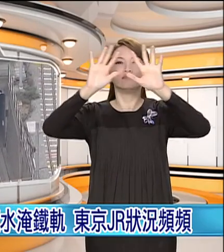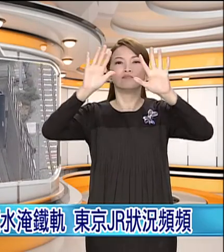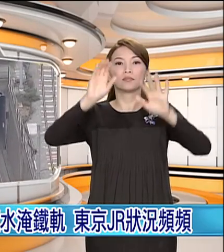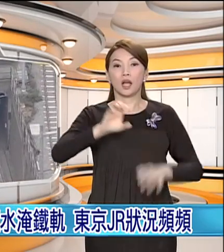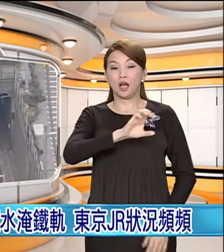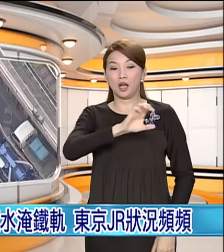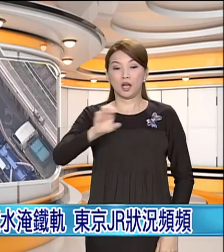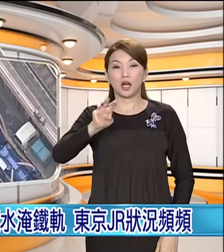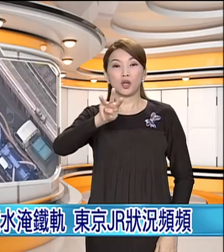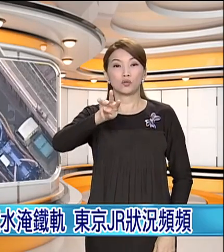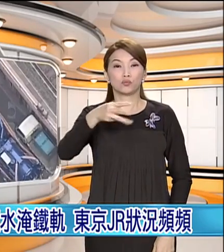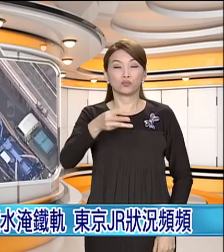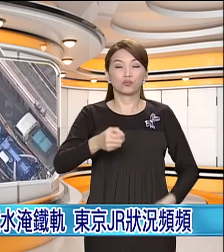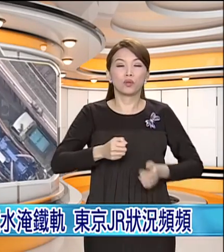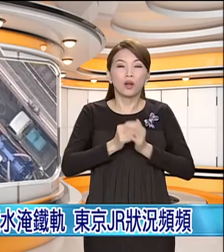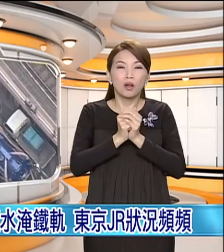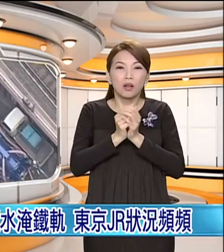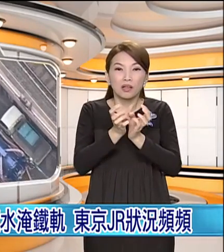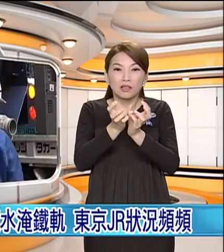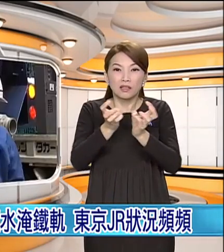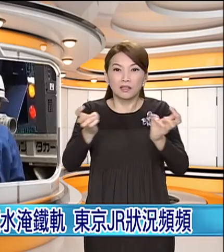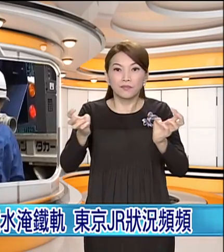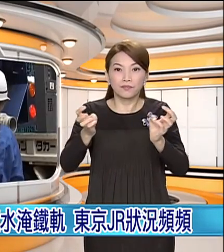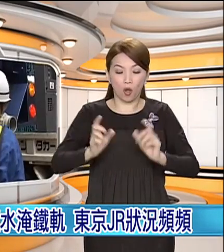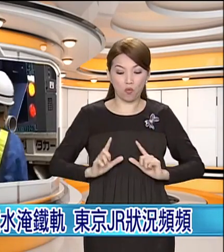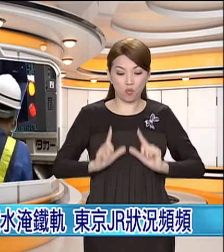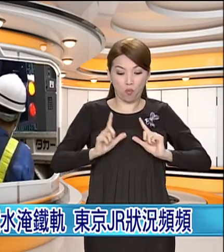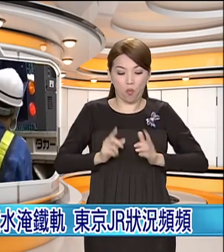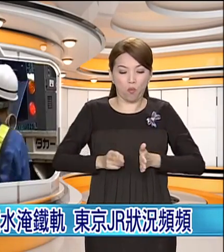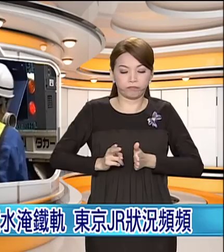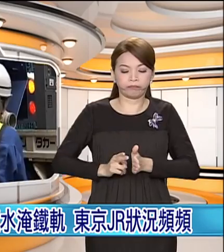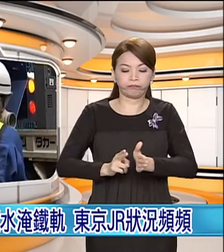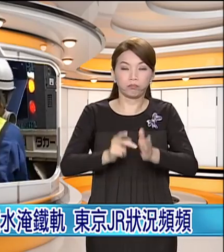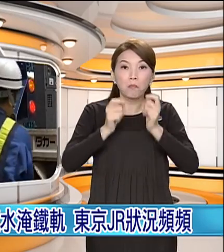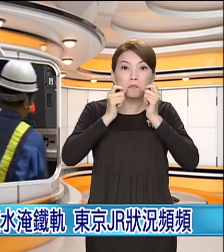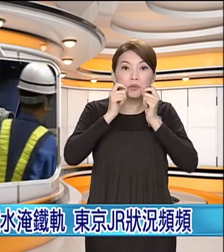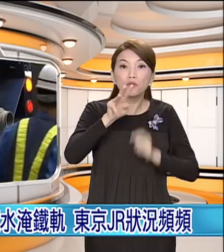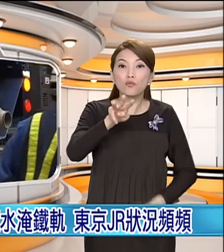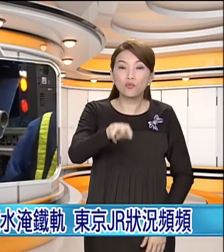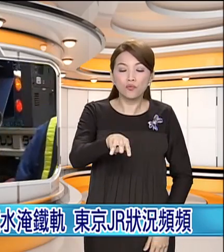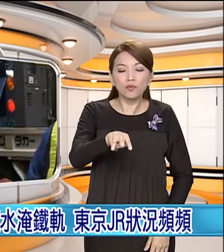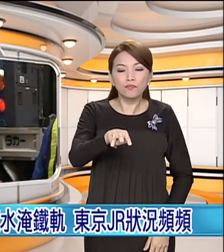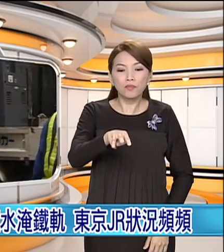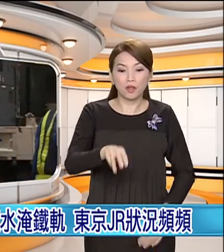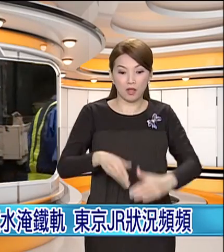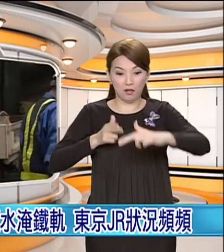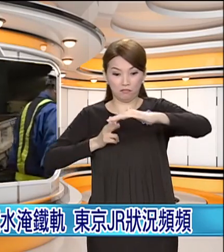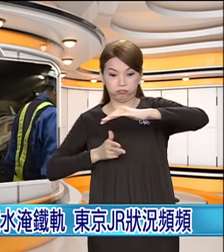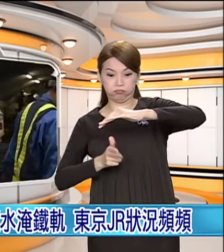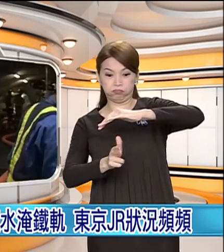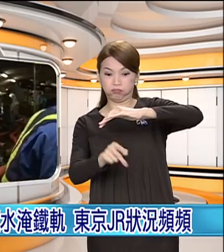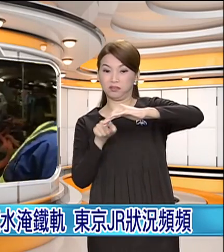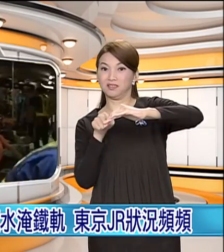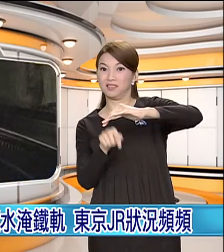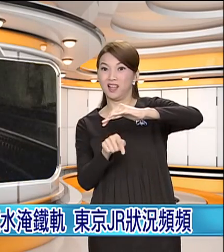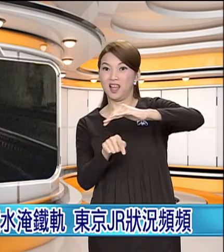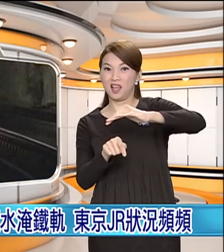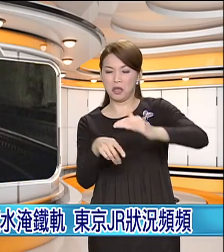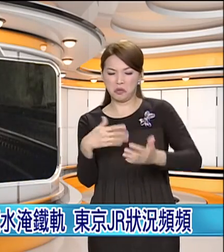线东京到品川站之间的隧道积水，导致了191班的电车停